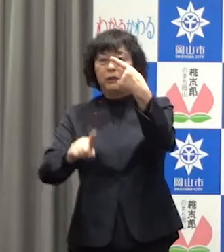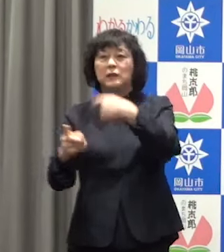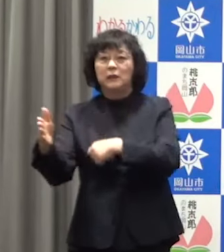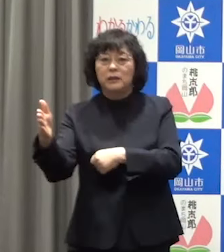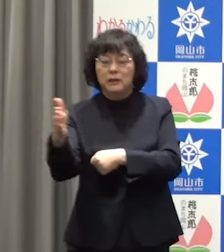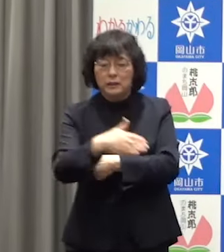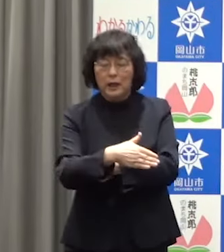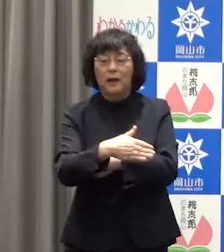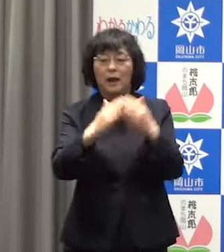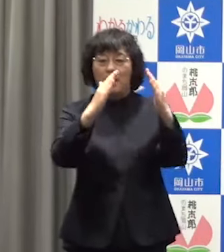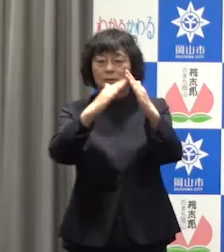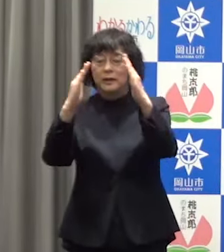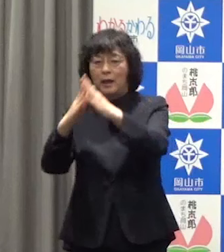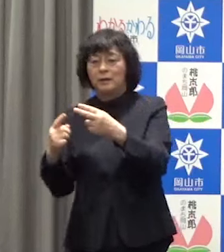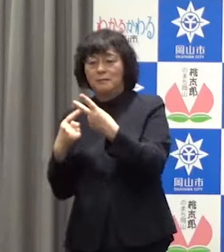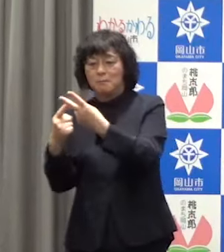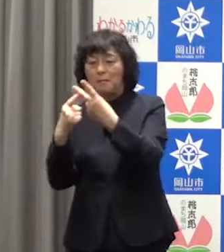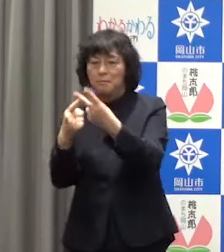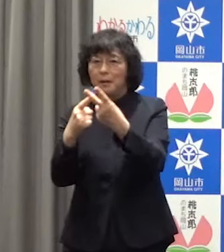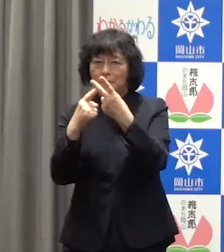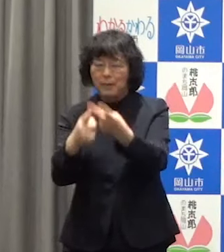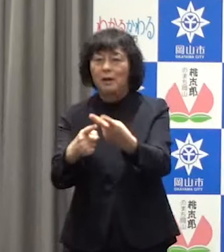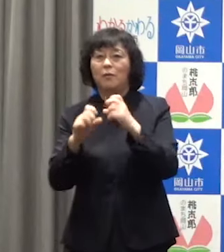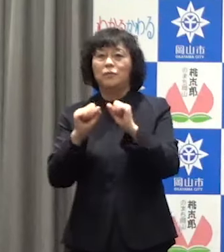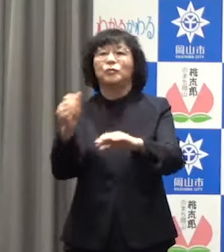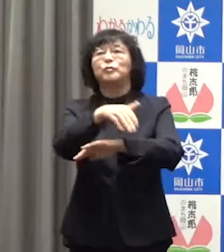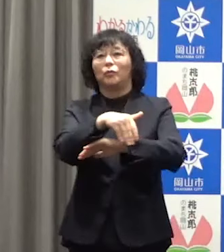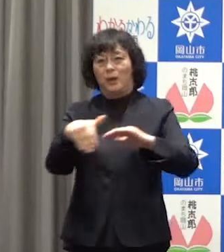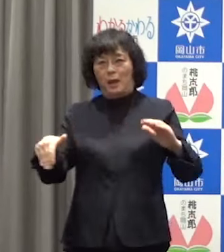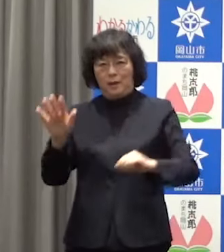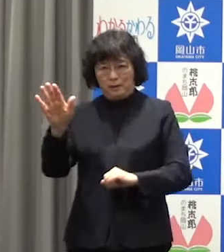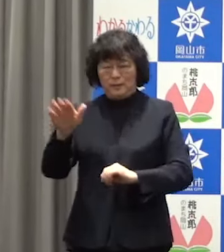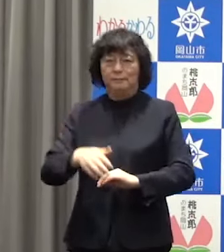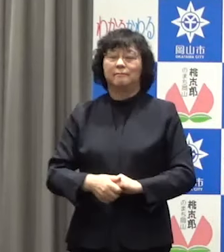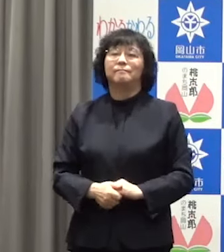に通知を順次発送いたします。